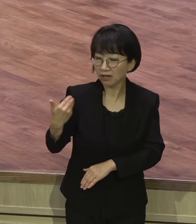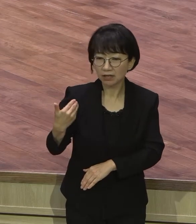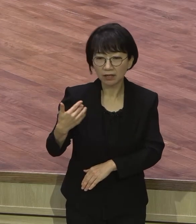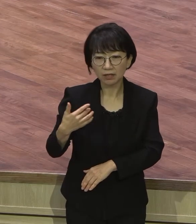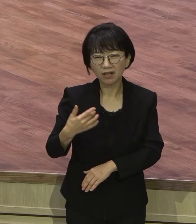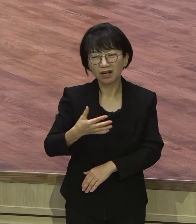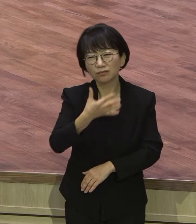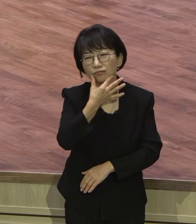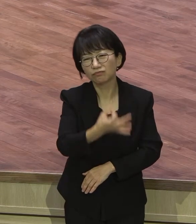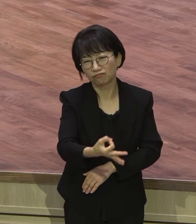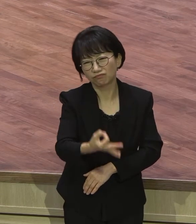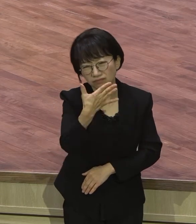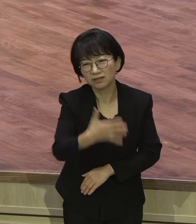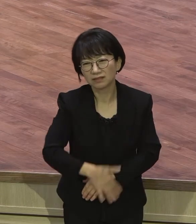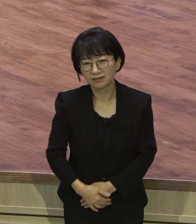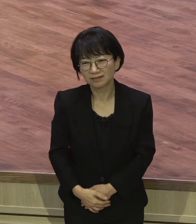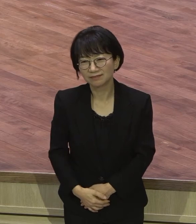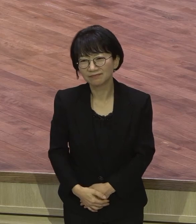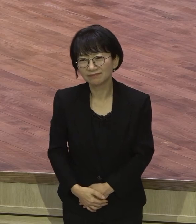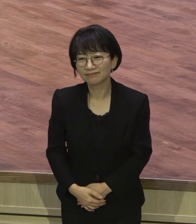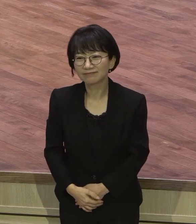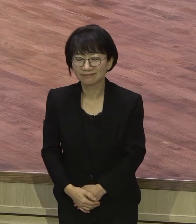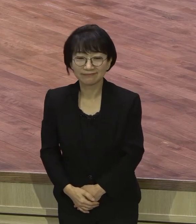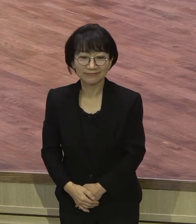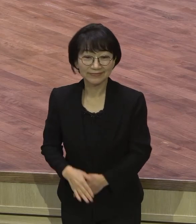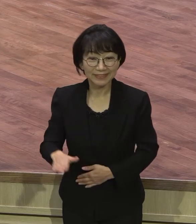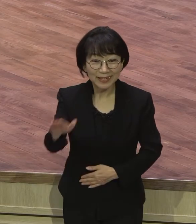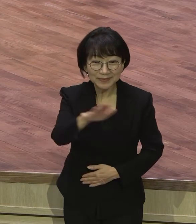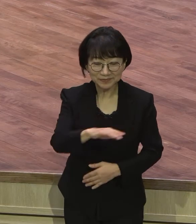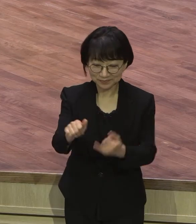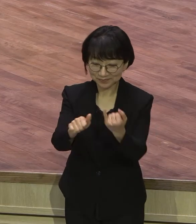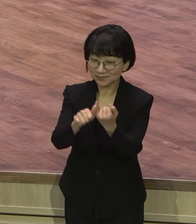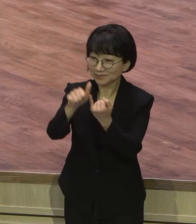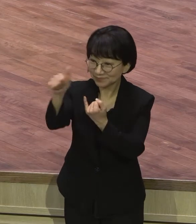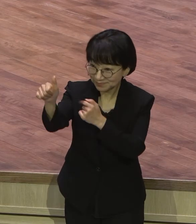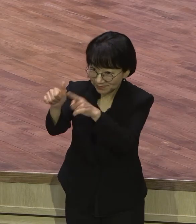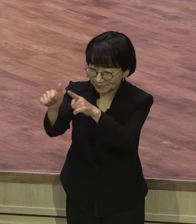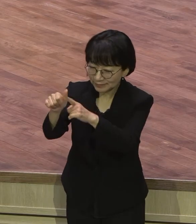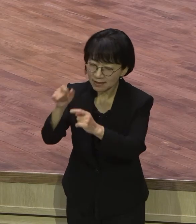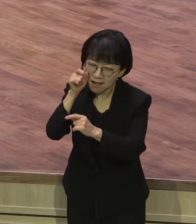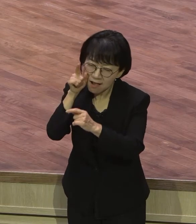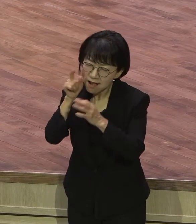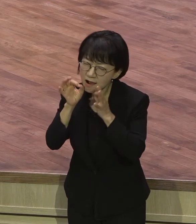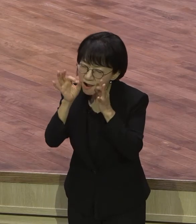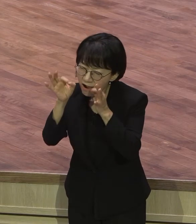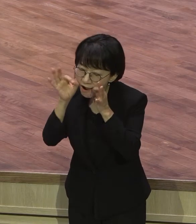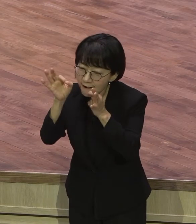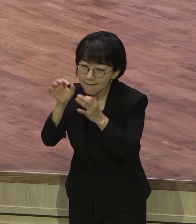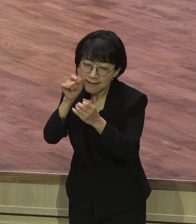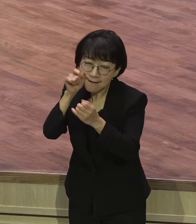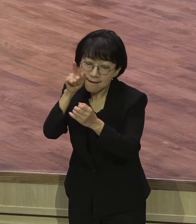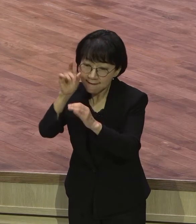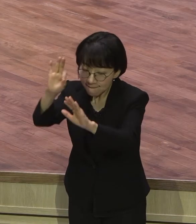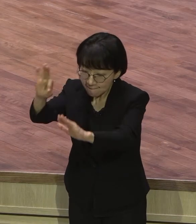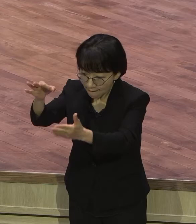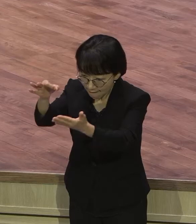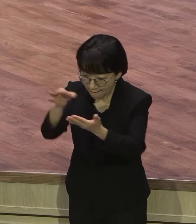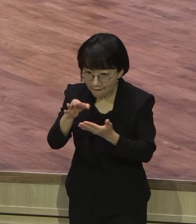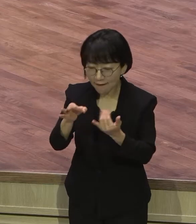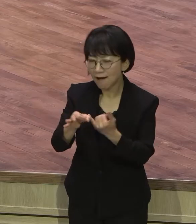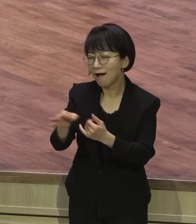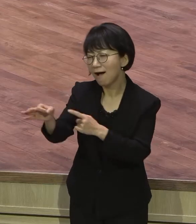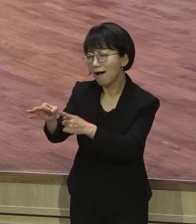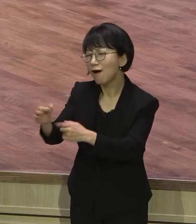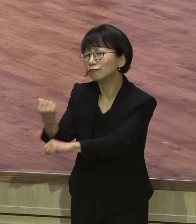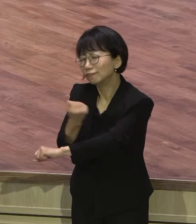다 회복됩니다. 여러분요, 남편이 한 달 내내 고생해가지고 월급 받을 때 아내가 한 달 동안 여보